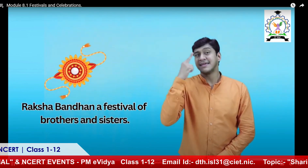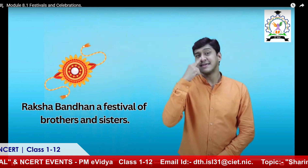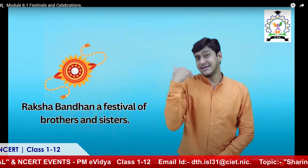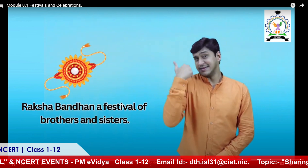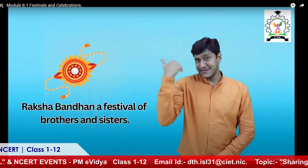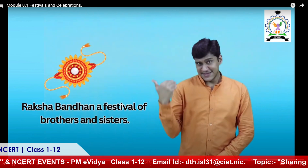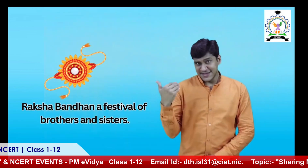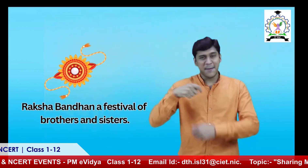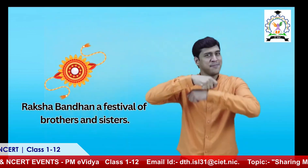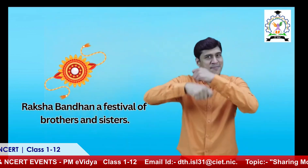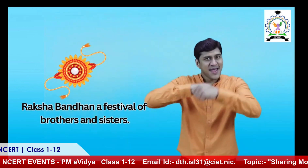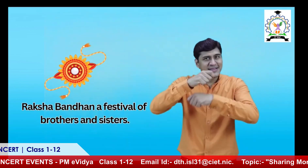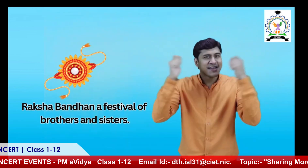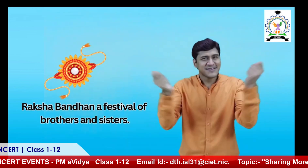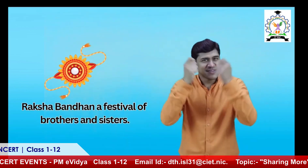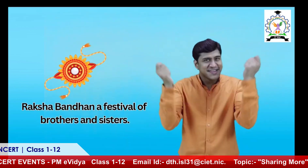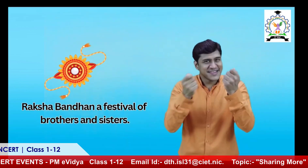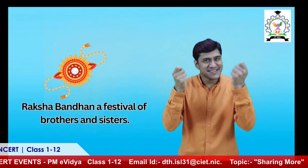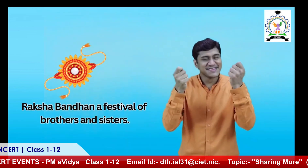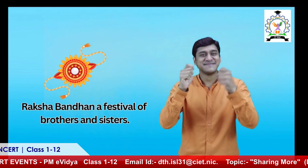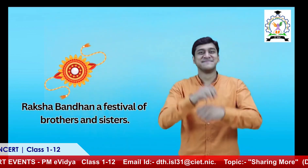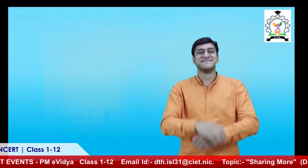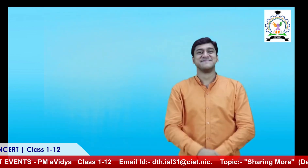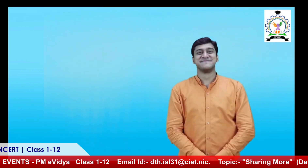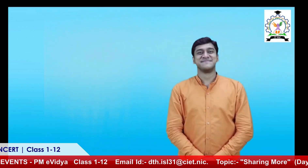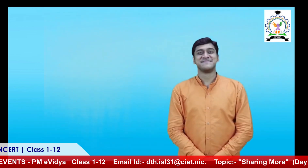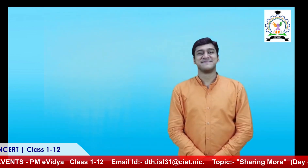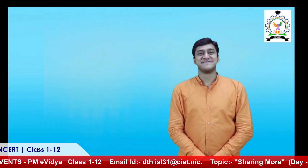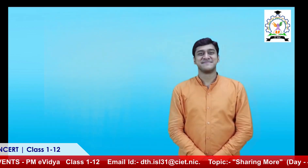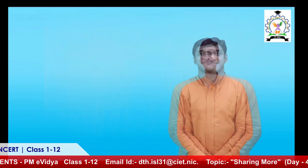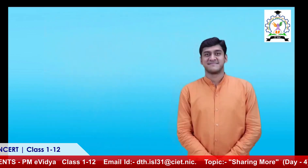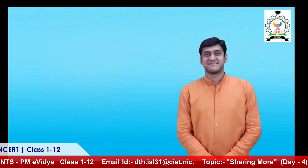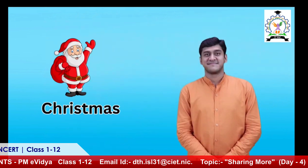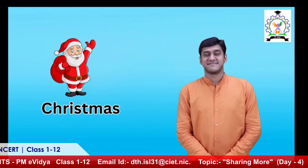रक्षाबंधन भाई और बहन का पर्व है।